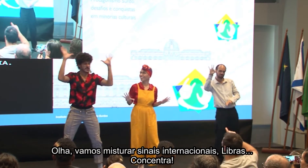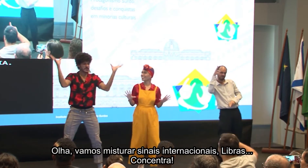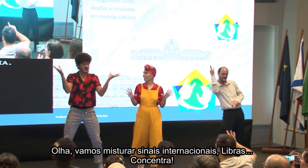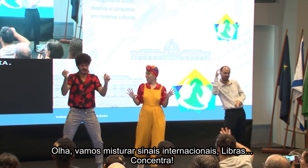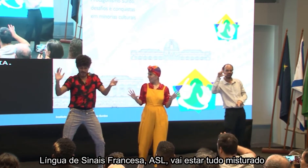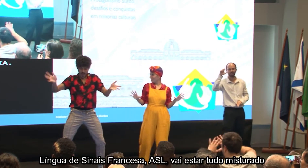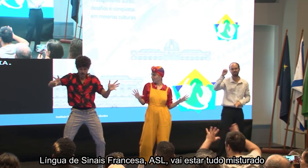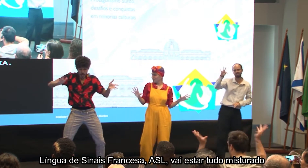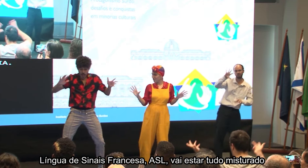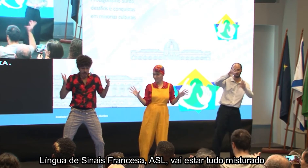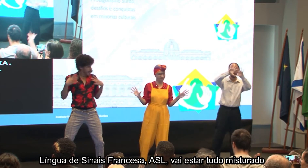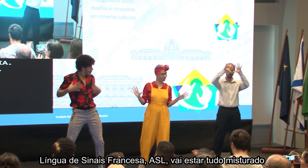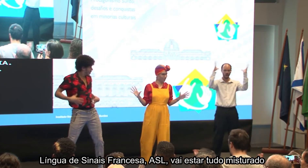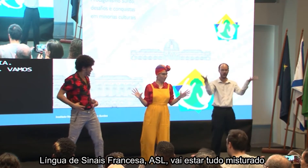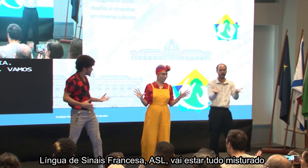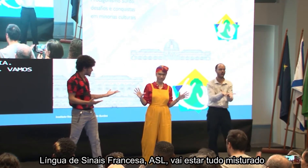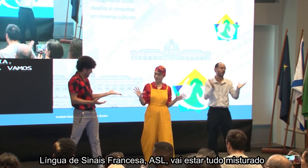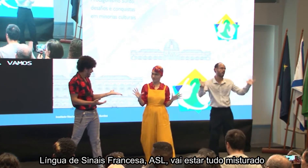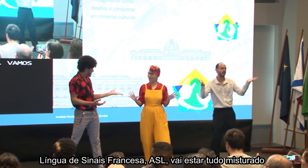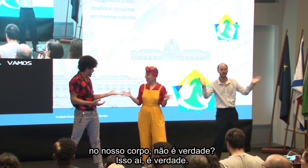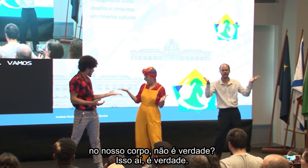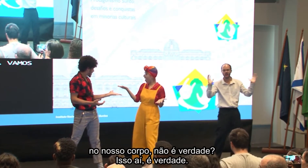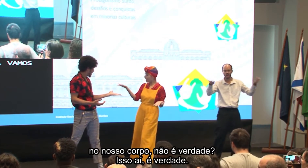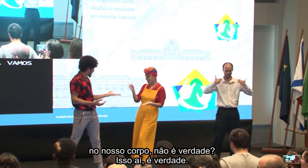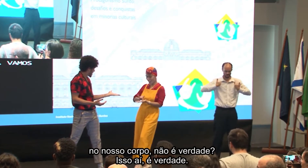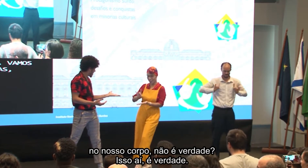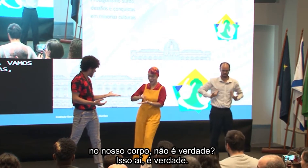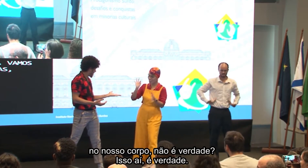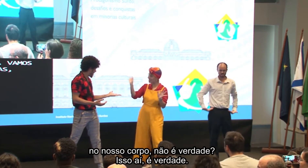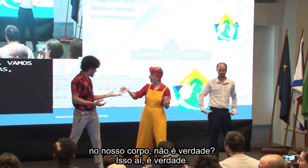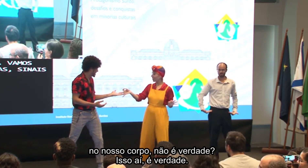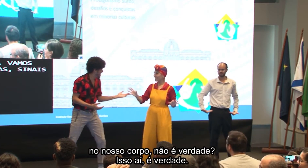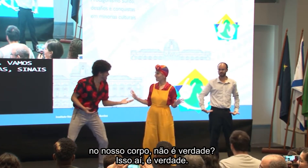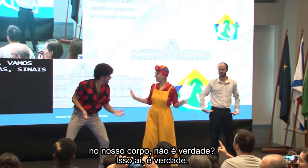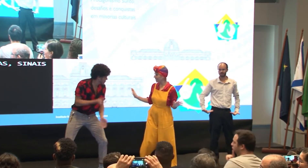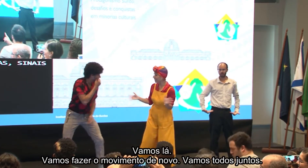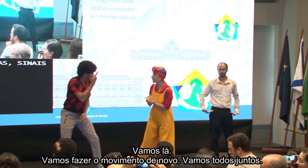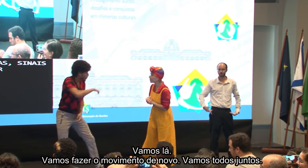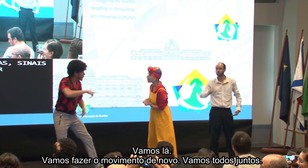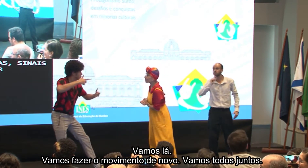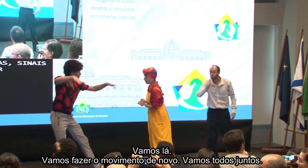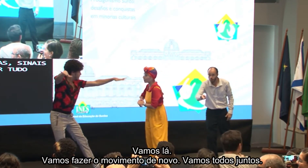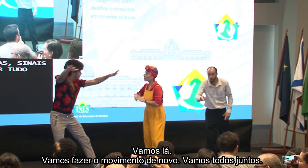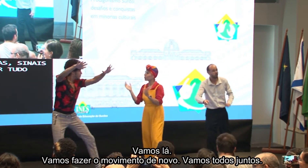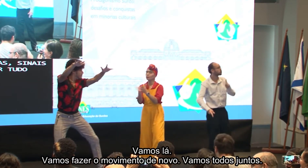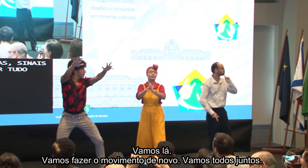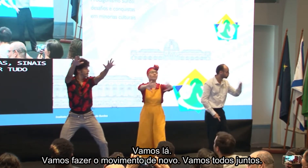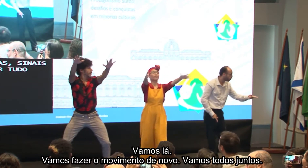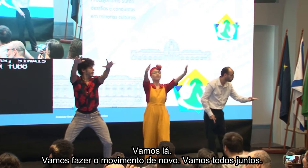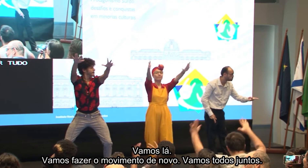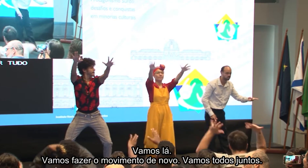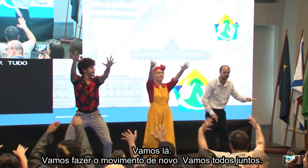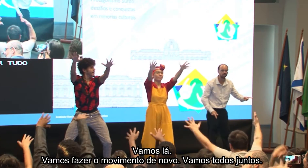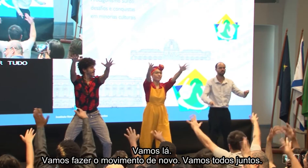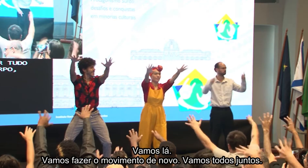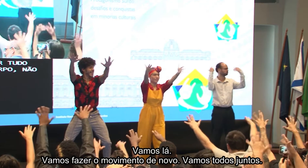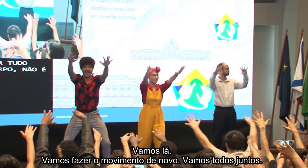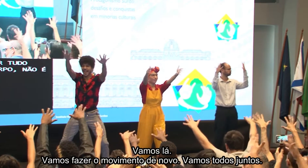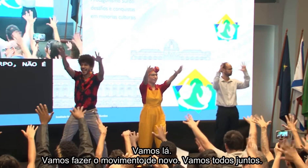de sinais francesas, ASL, vai estar tudo misturado no nosso corpo, não é verdade? Isso aí, é verdade. Bora lá. Então vamos fazer o Vamos. movimento de novo. Vamos lá, todo mundo